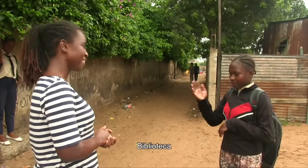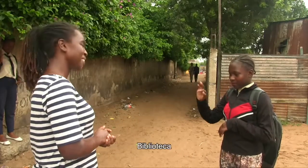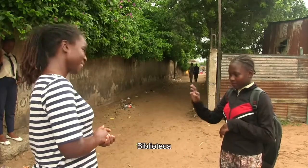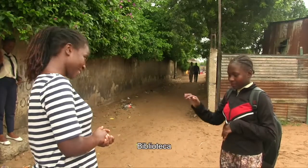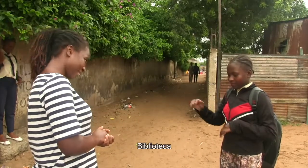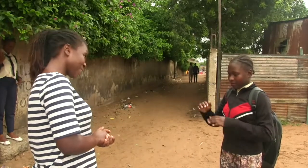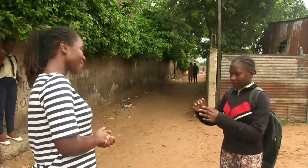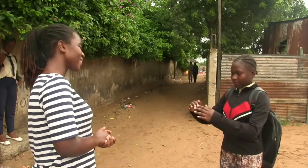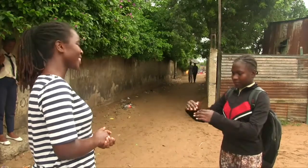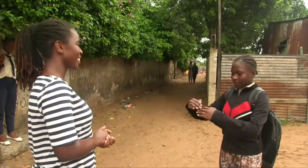Biblioteca.